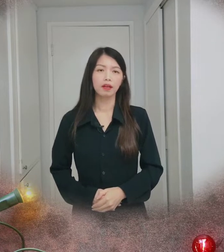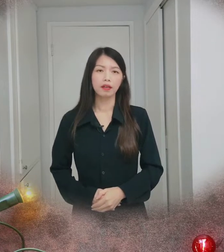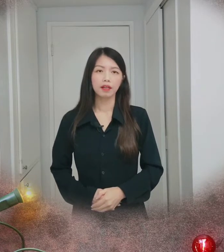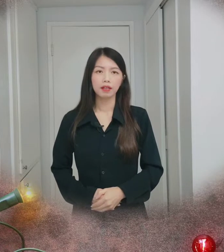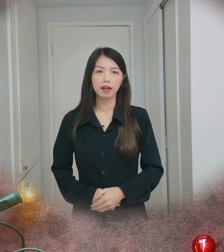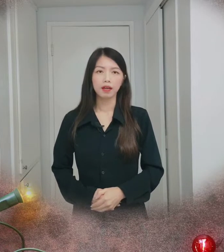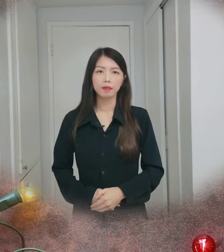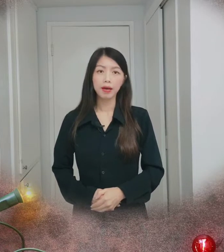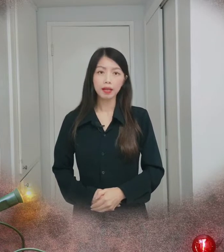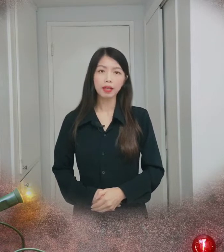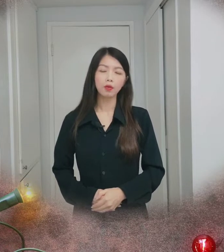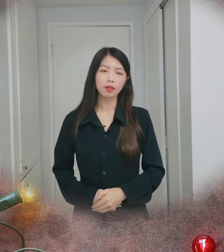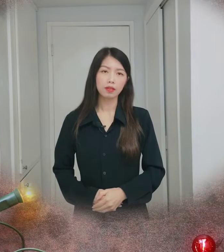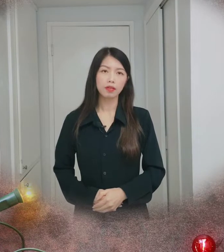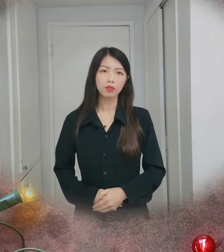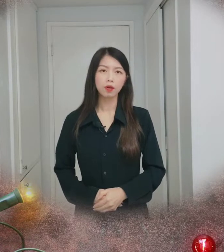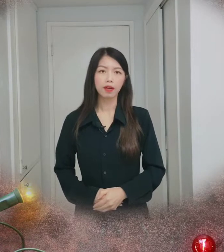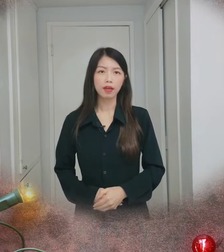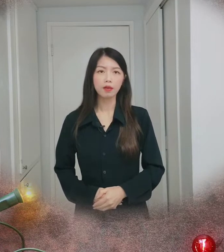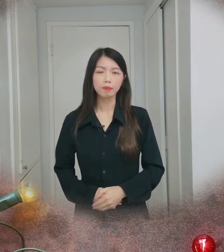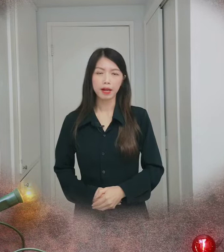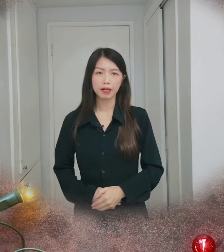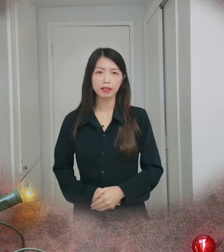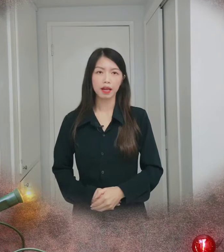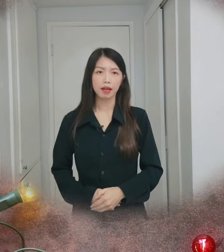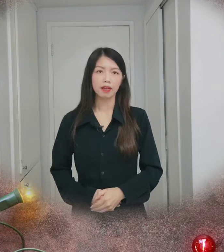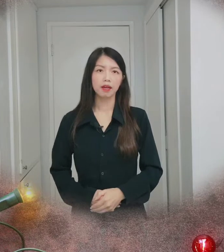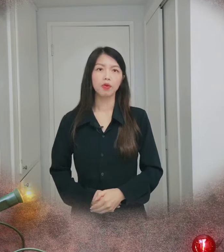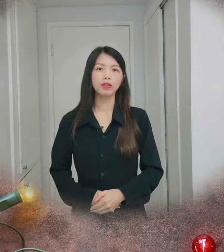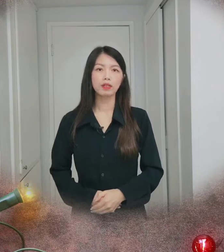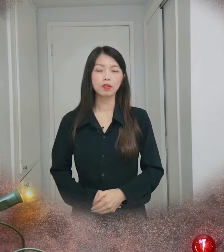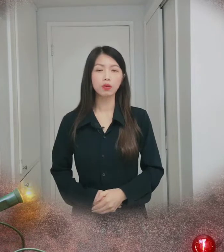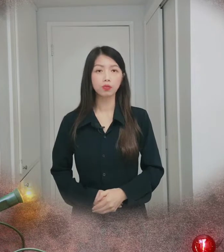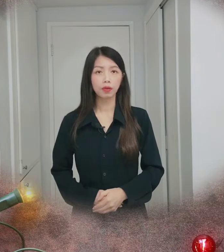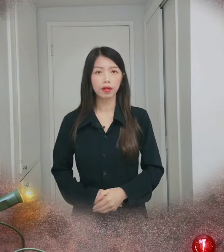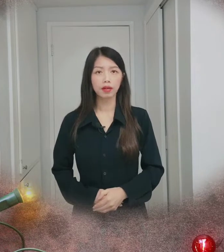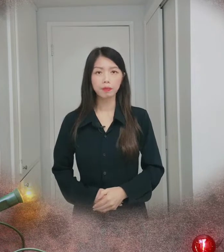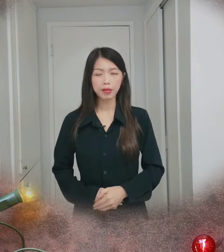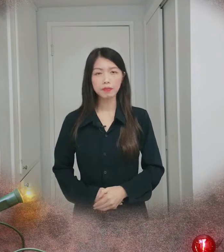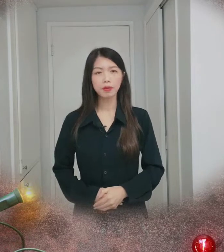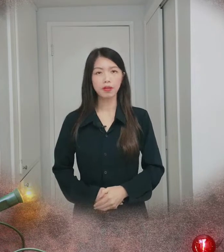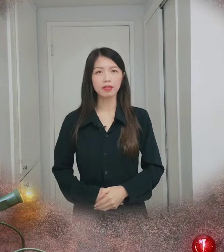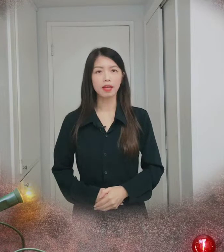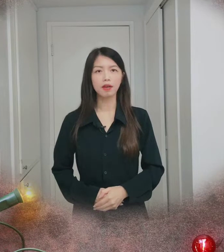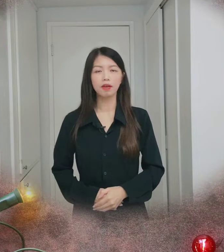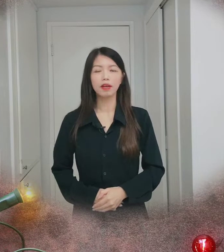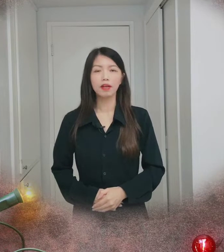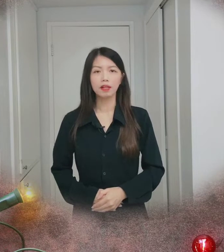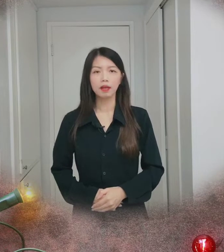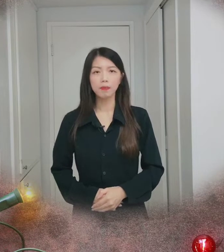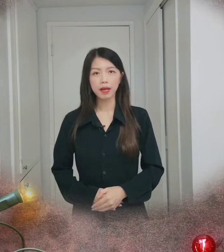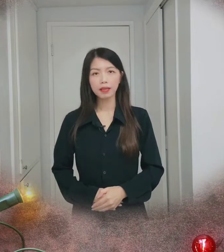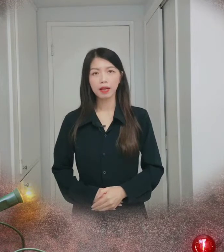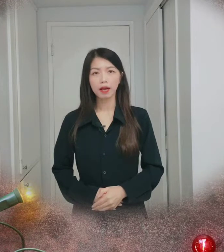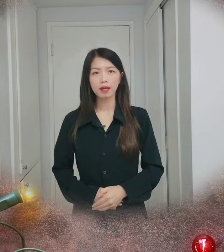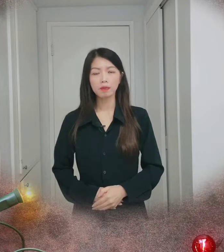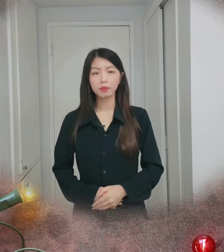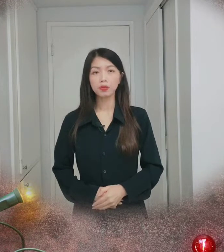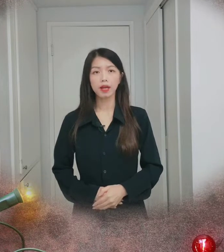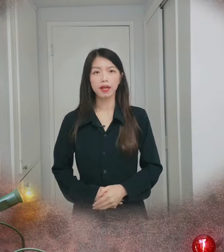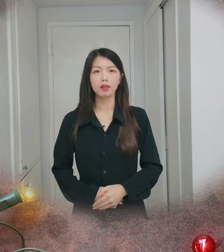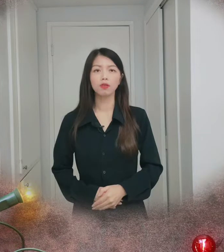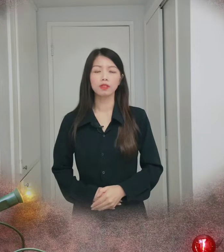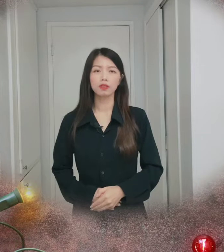수어는 일단 파랗다라고 한 뜻의 수어에 밝다라고 한 뜻의 수어 두 개를 합하시면 되는데요. 일단